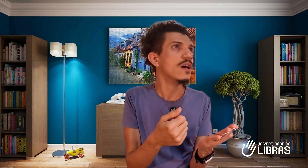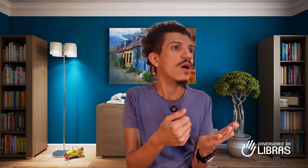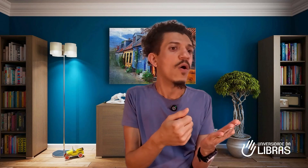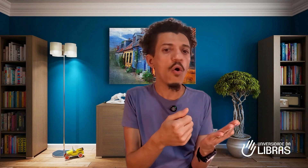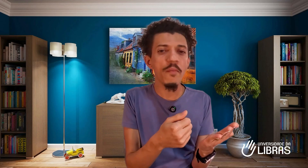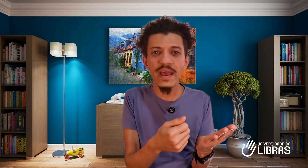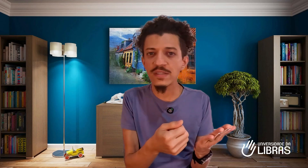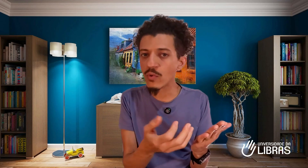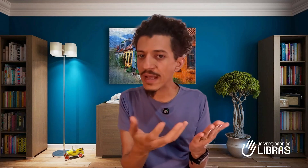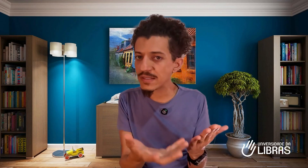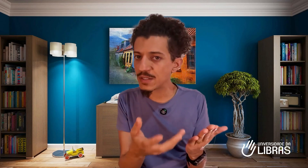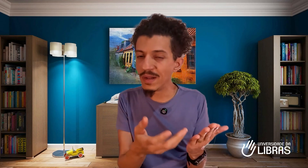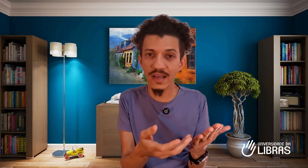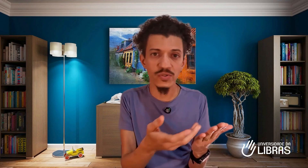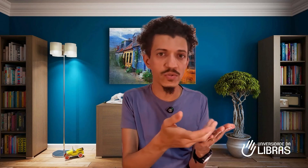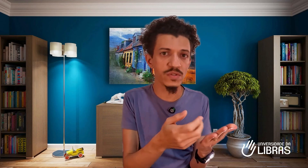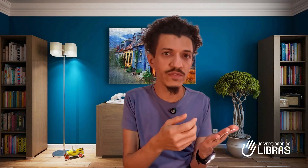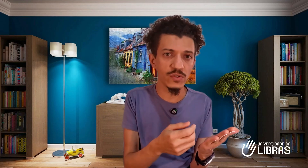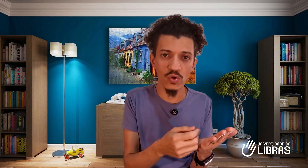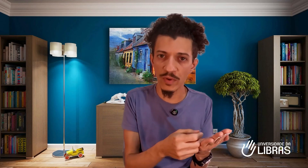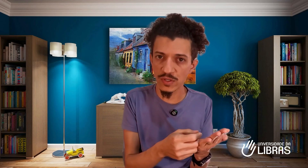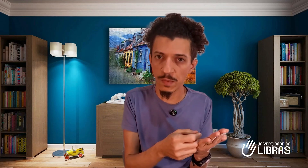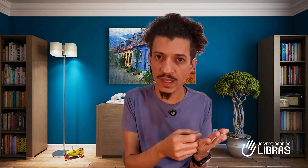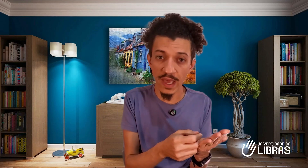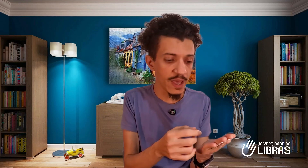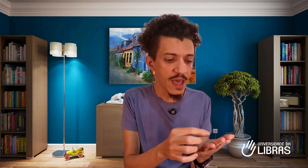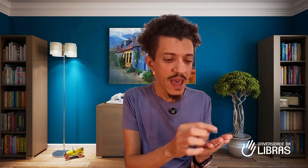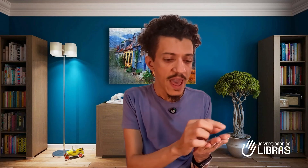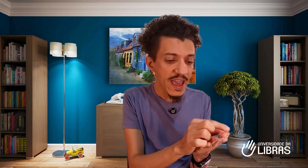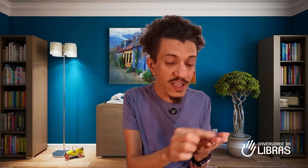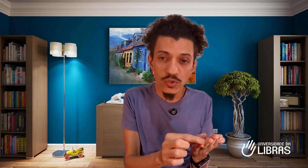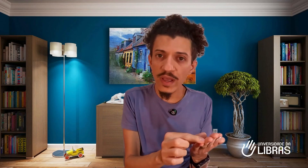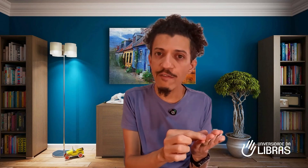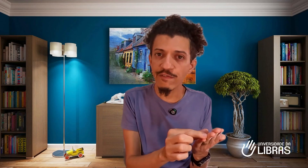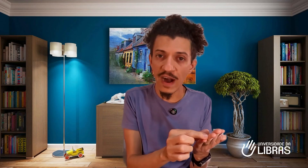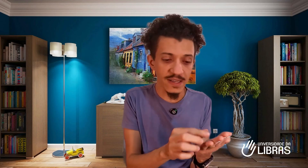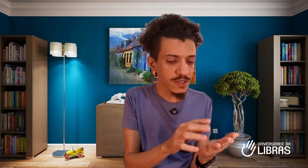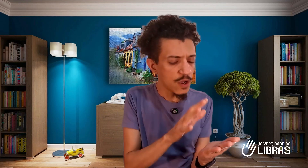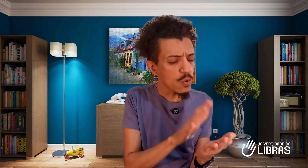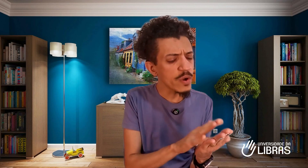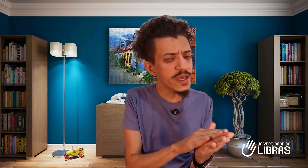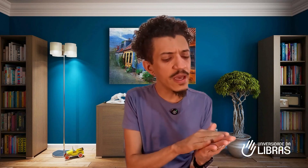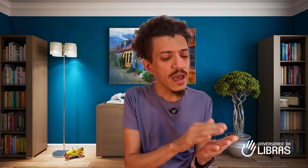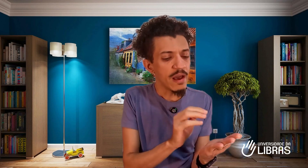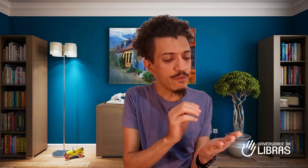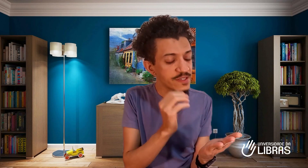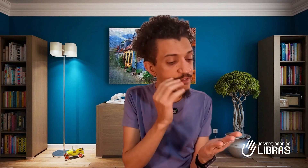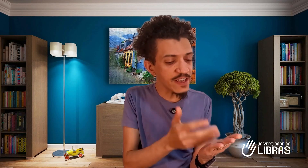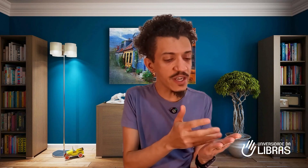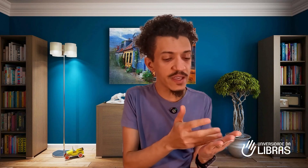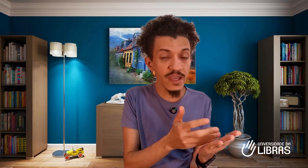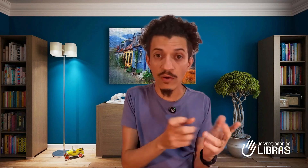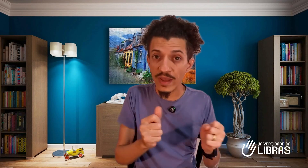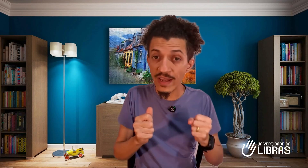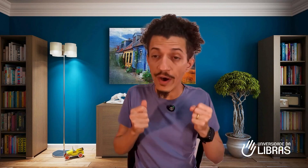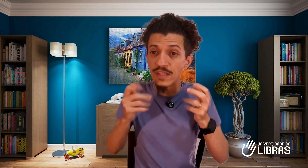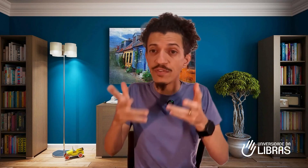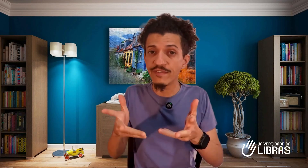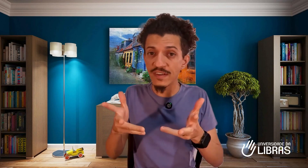ou mesmo com essas explicações nos vídeos, como eu te expliquei, isso aí faz com que você veja aquilo e na hora de você fazer, o